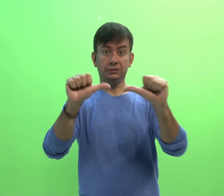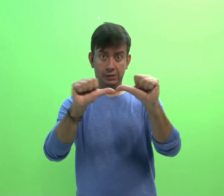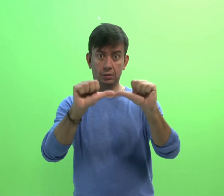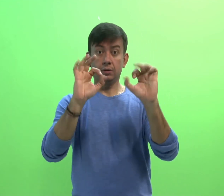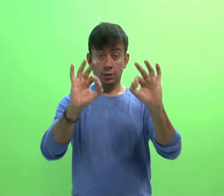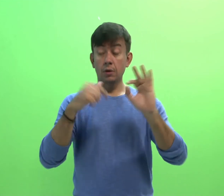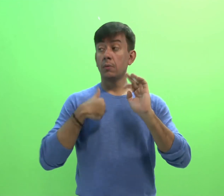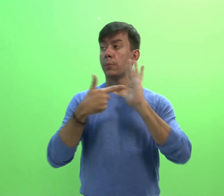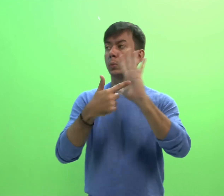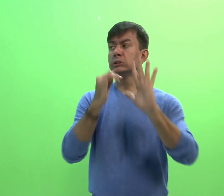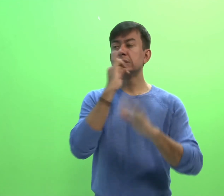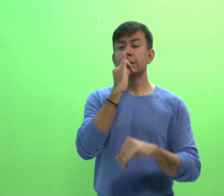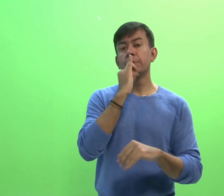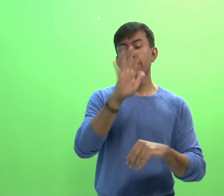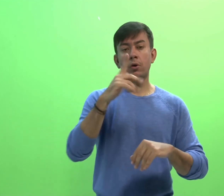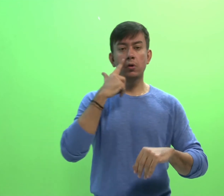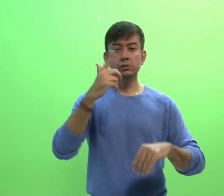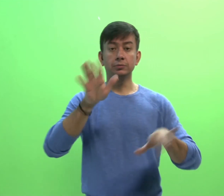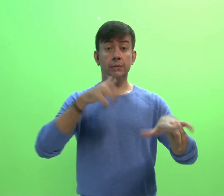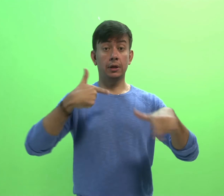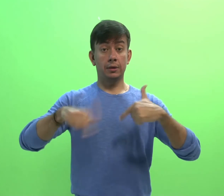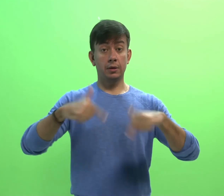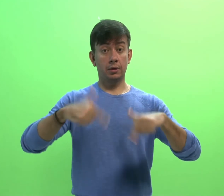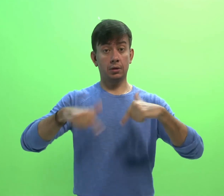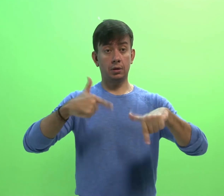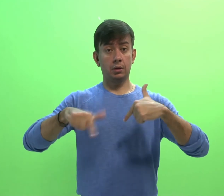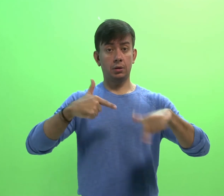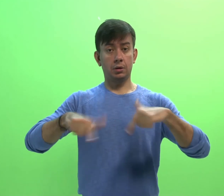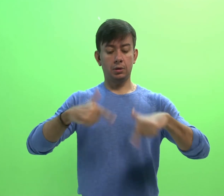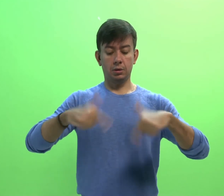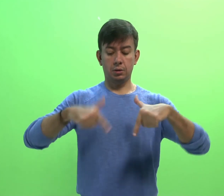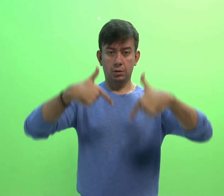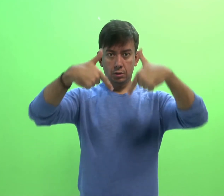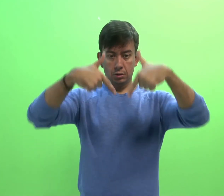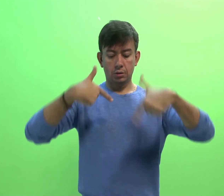Este é o sinal para simetria. Vejam, trabalhar.